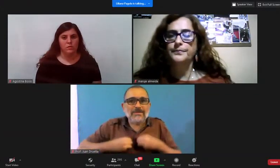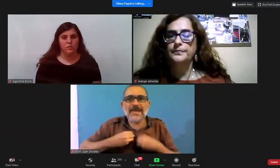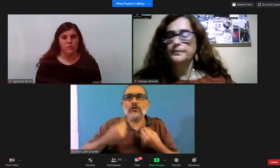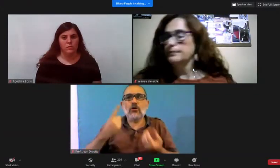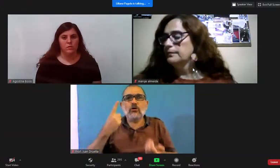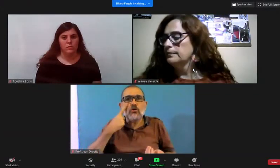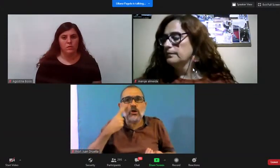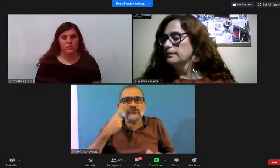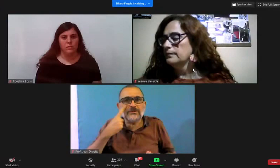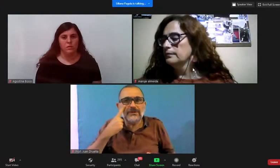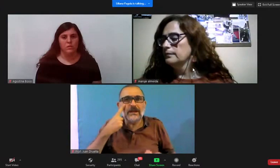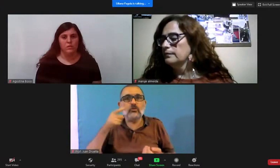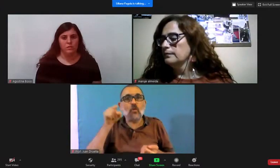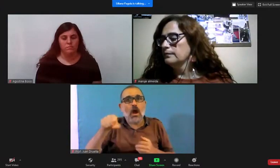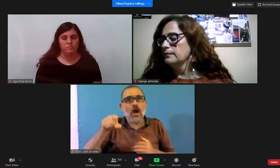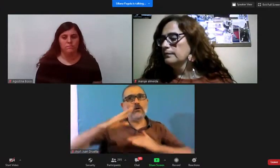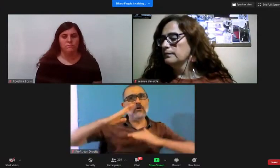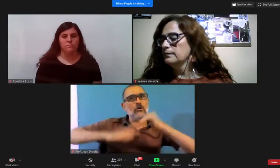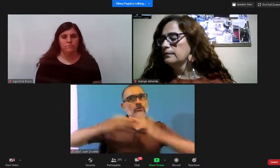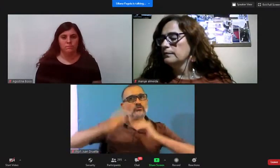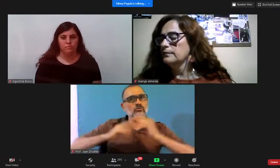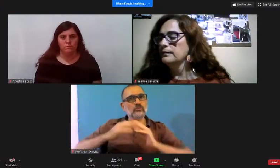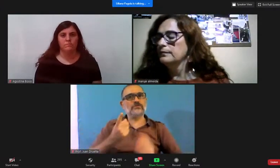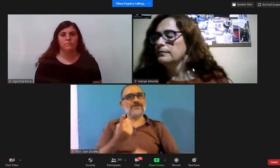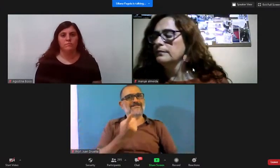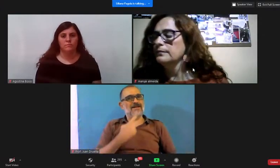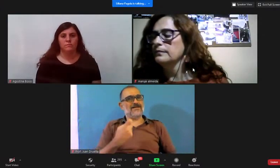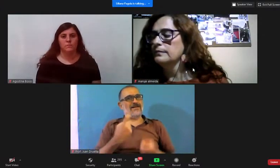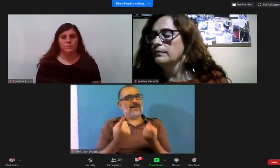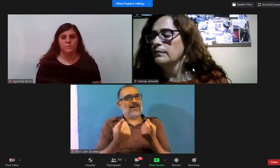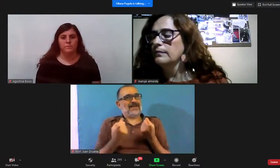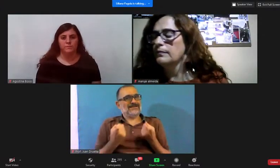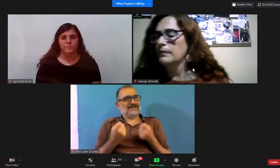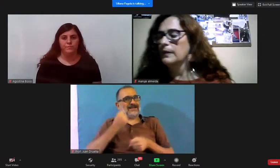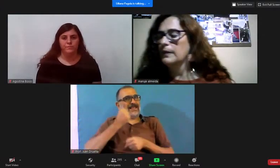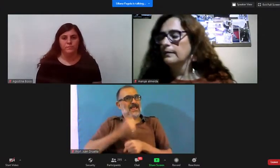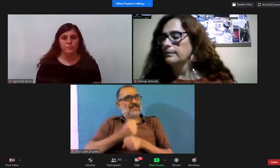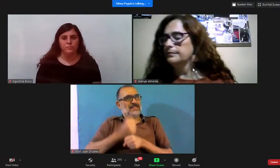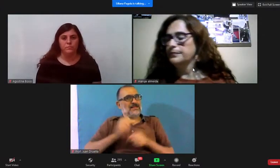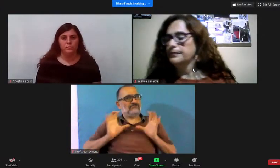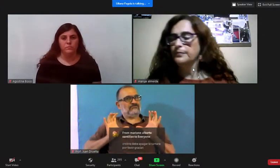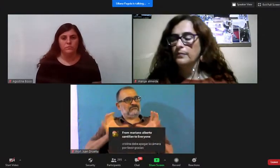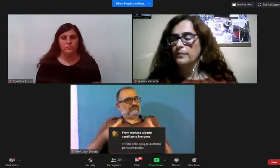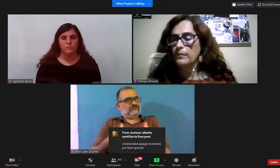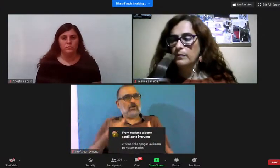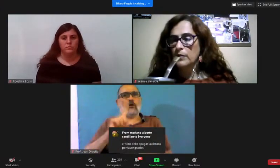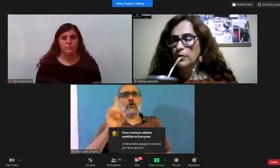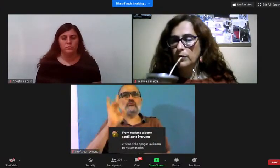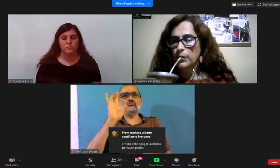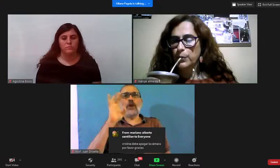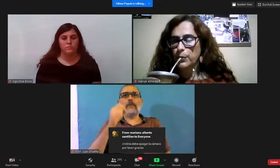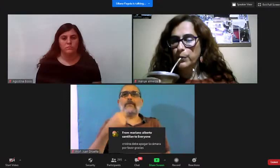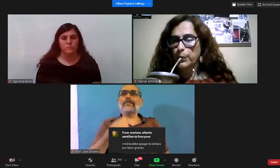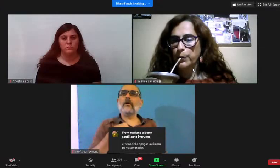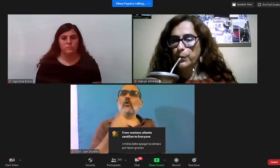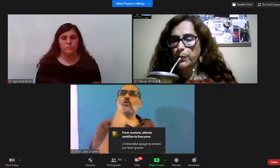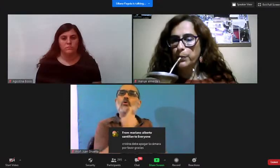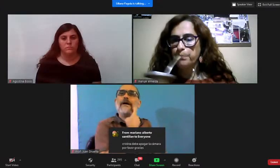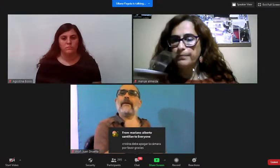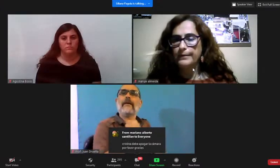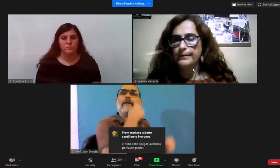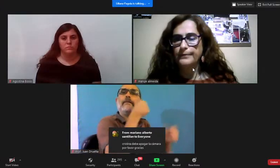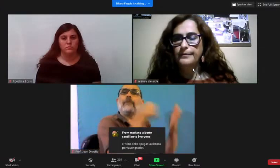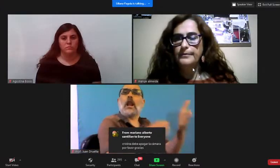compartir, empezar a pensar, a generar ideas, sentimientos, a construir y darnos cuenta de la necesidad